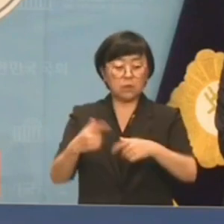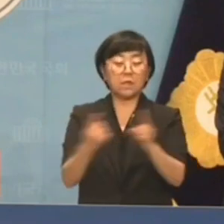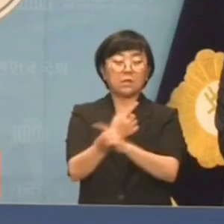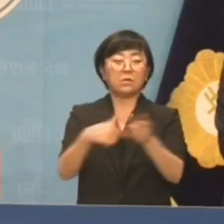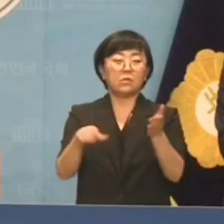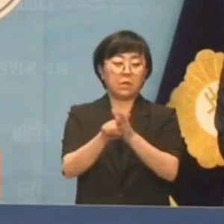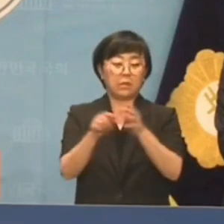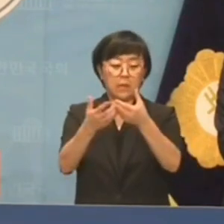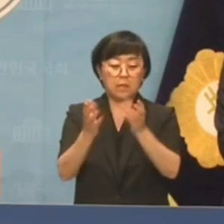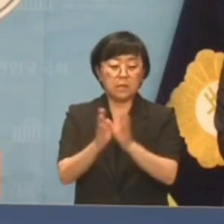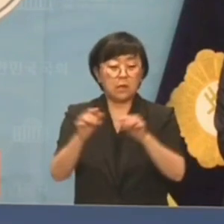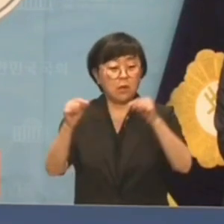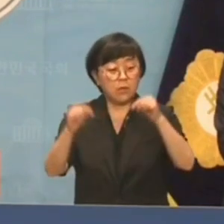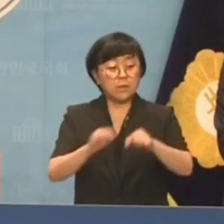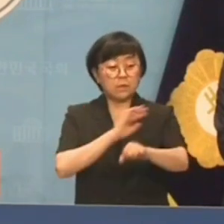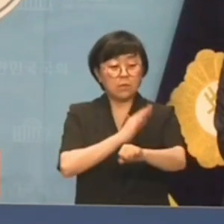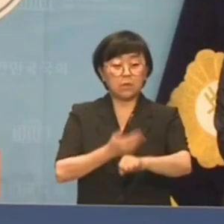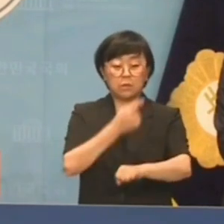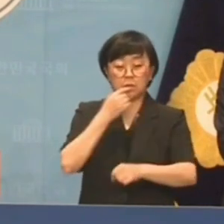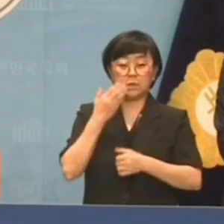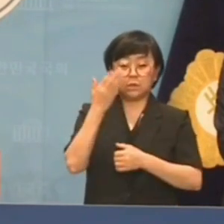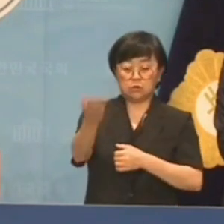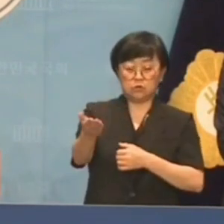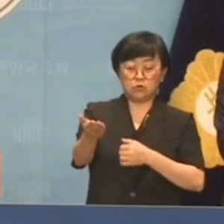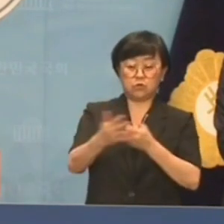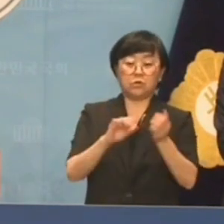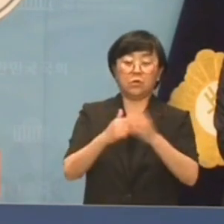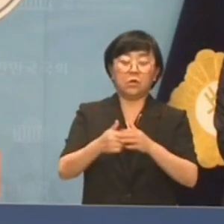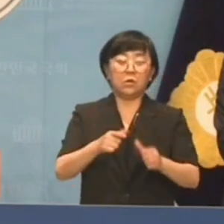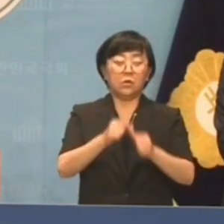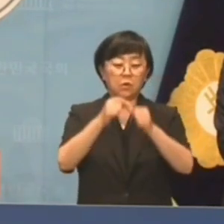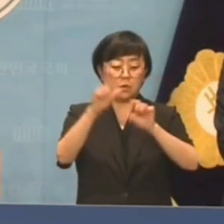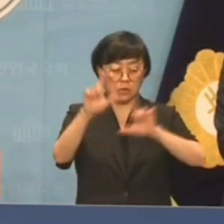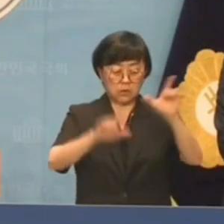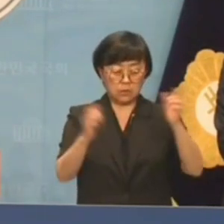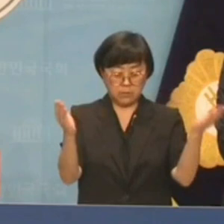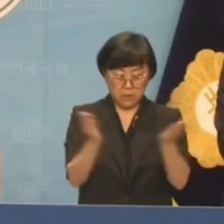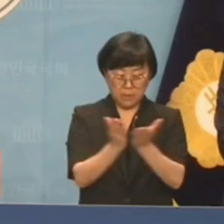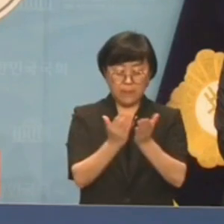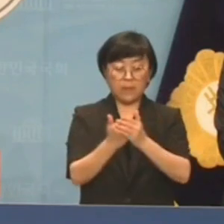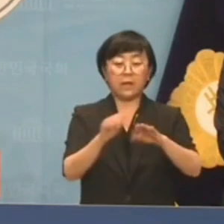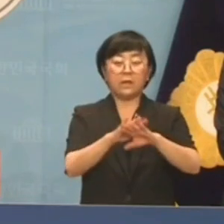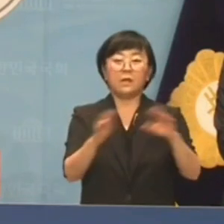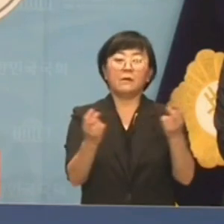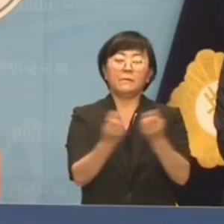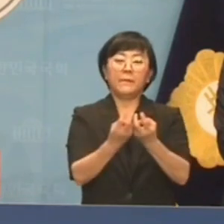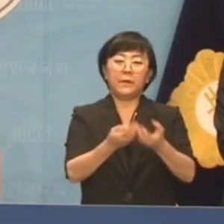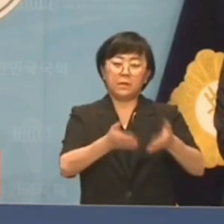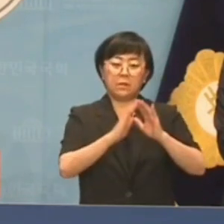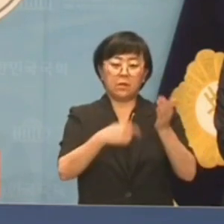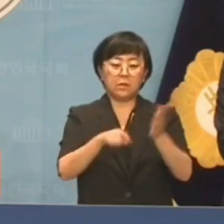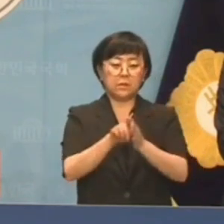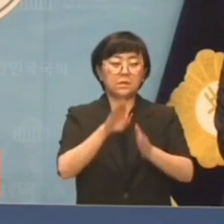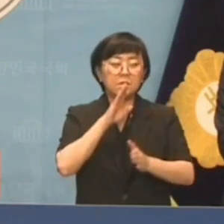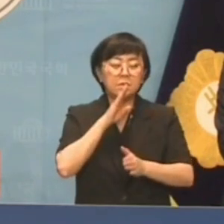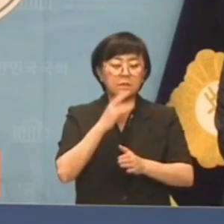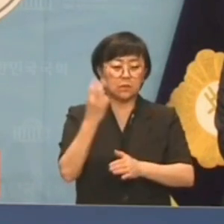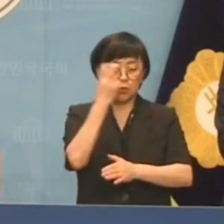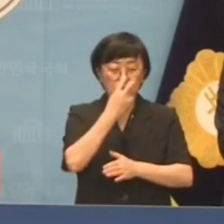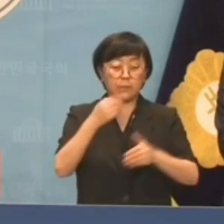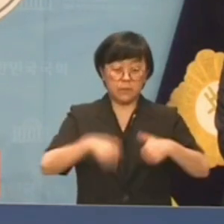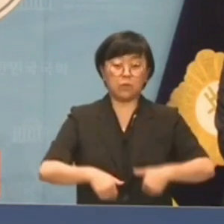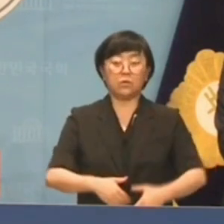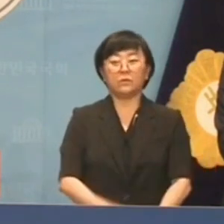위한 단체 협상권이 보장되도록 하는 등 고용 형태에 맞는 대책을 수립하기 위해서도 실태 조사는